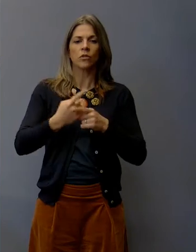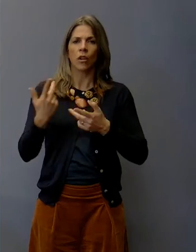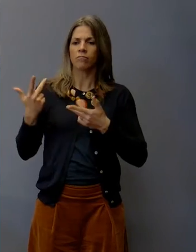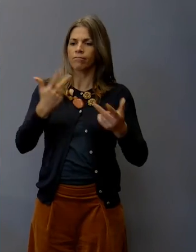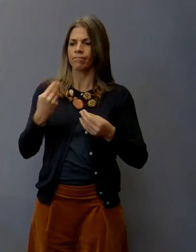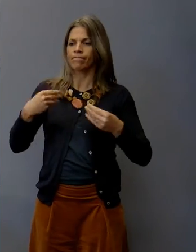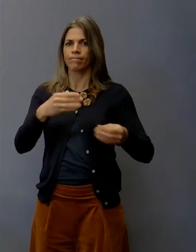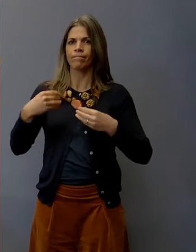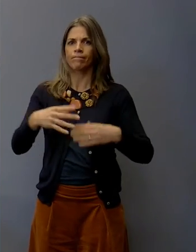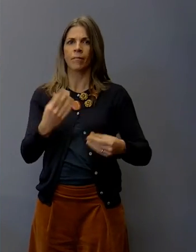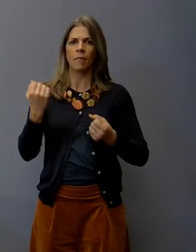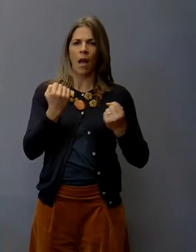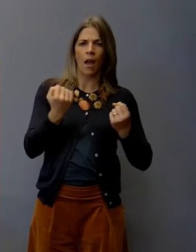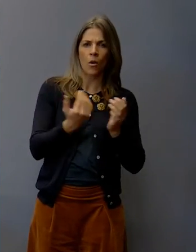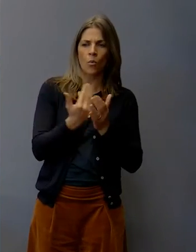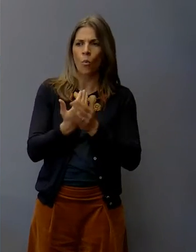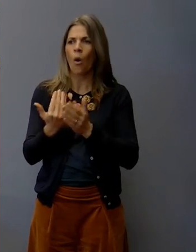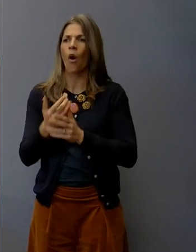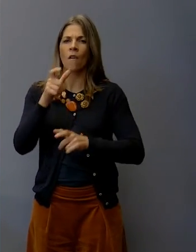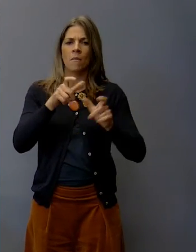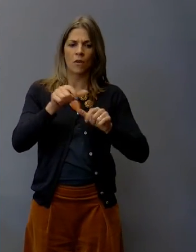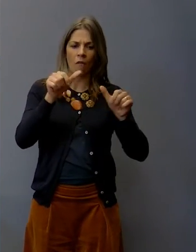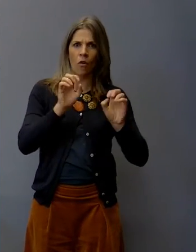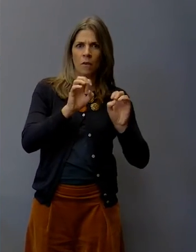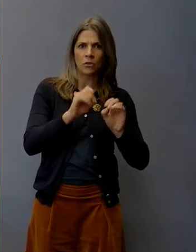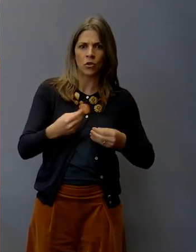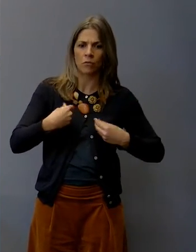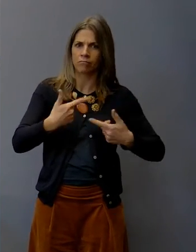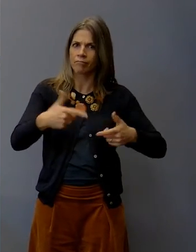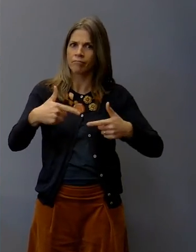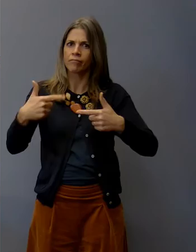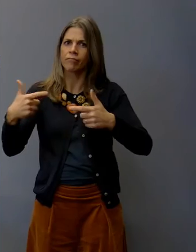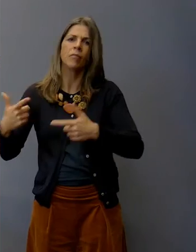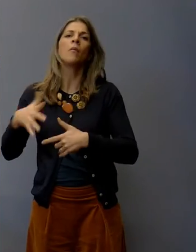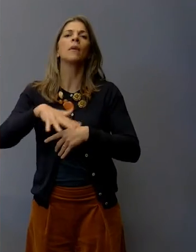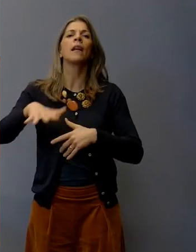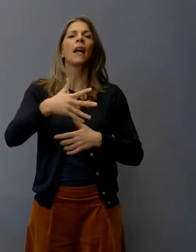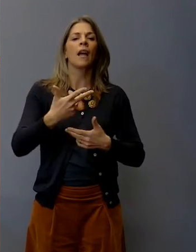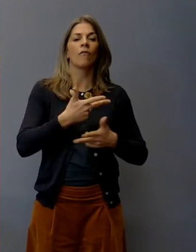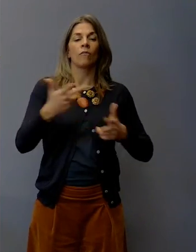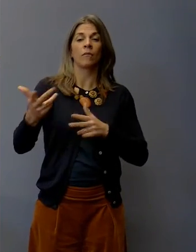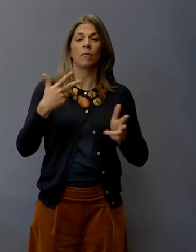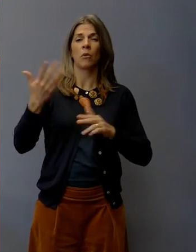l'impegno a formare il nuovo personale in un settore che è stato per troppo tempo trascurato